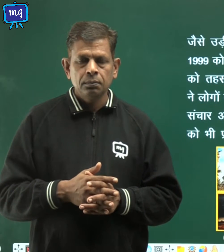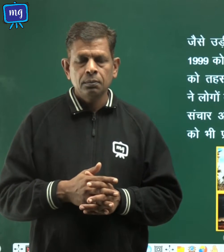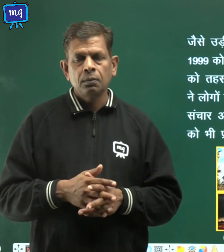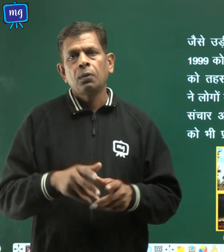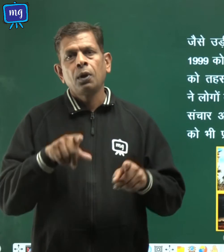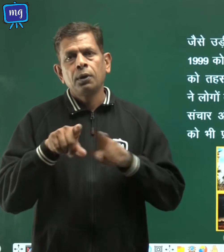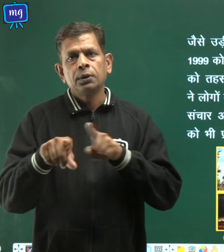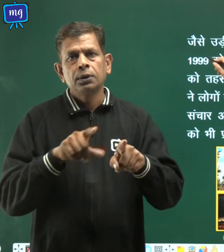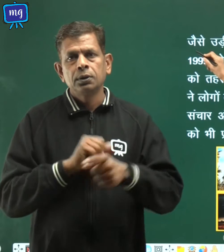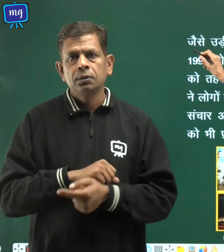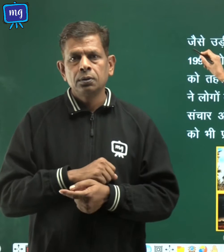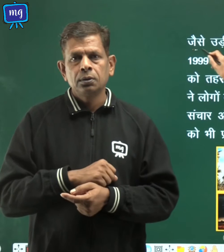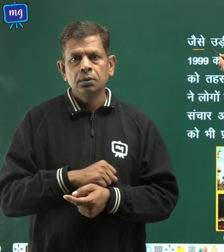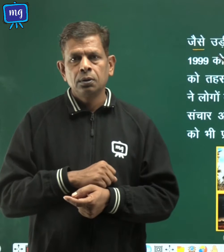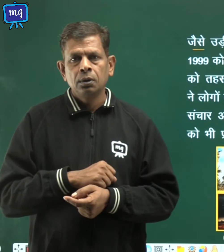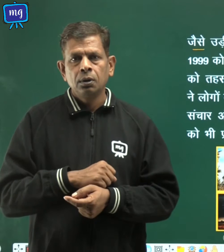जैसे